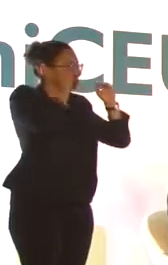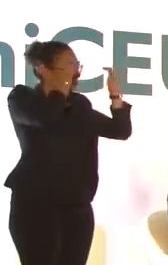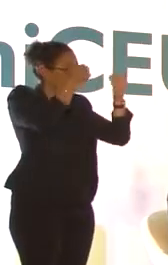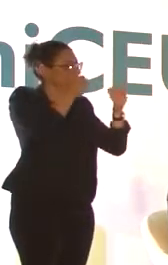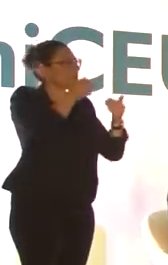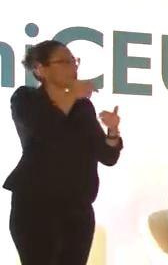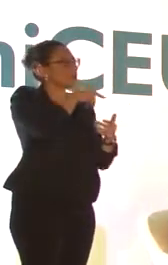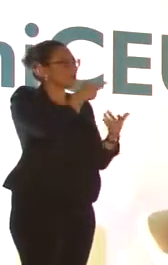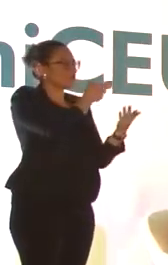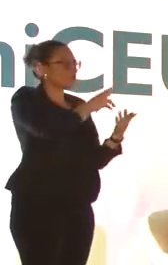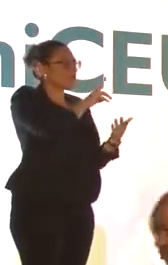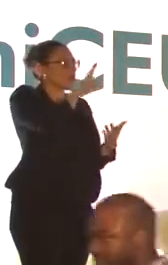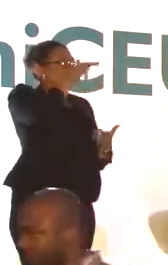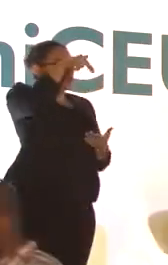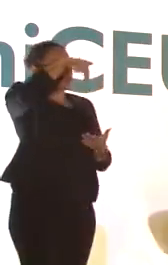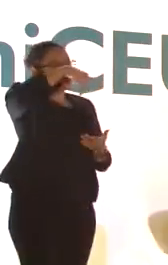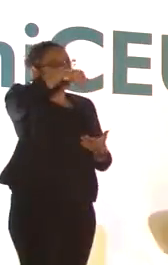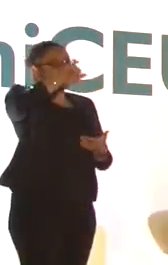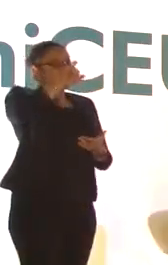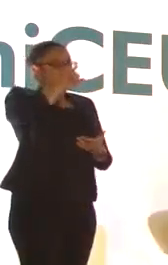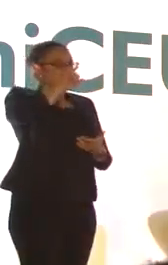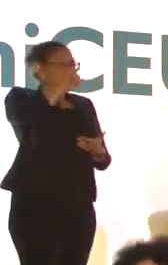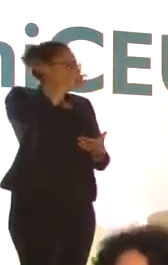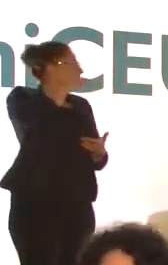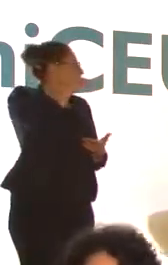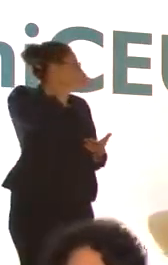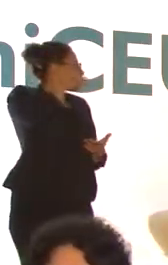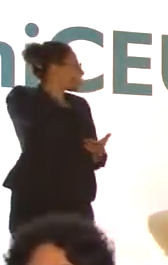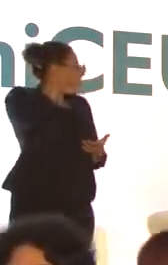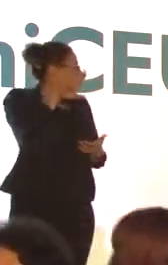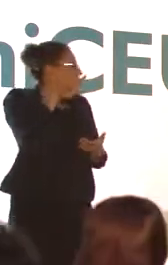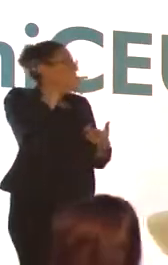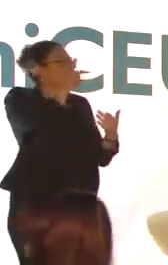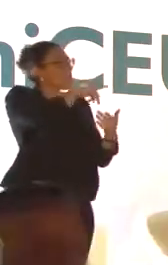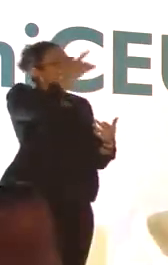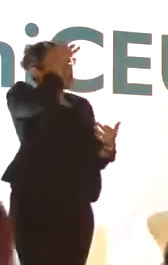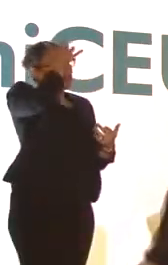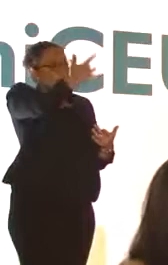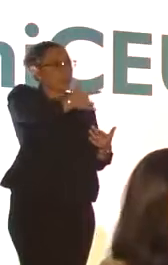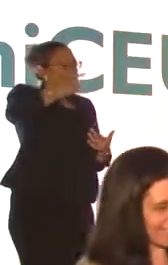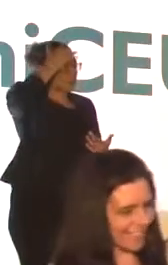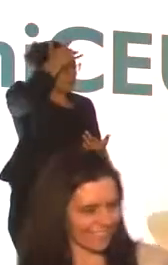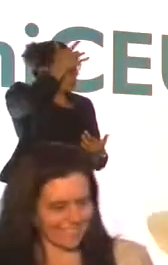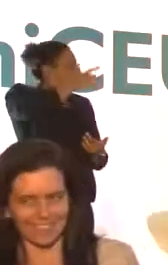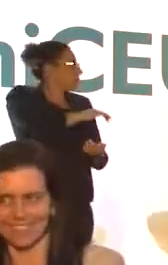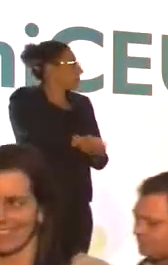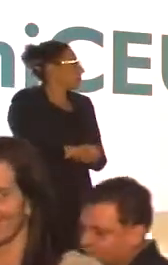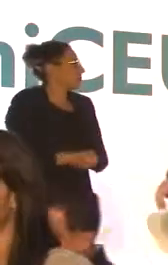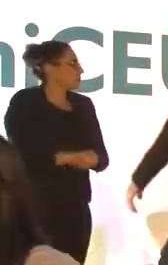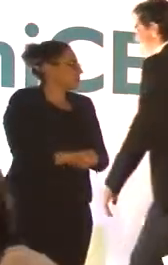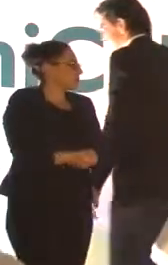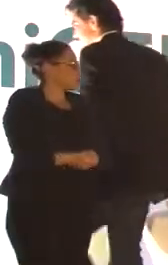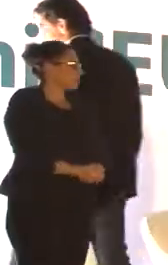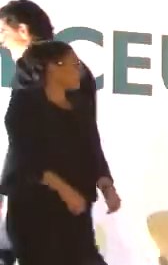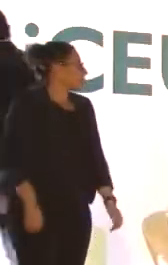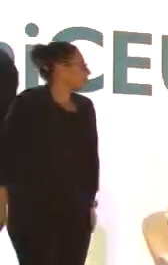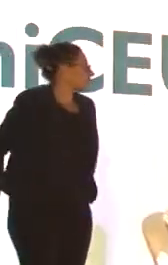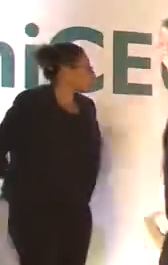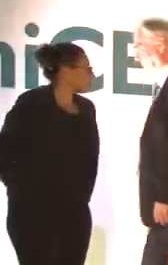Unicel, curso de Pedagogia Unesp, que será proferida pelo senhor prefeito de São Paulo.